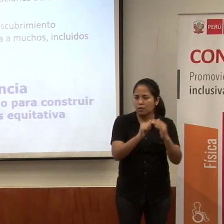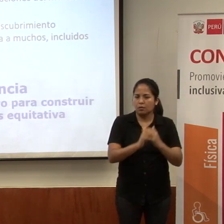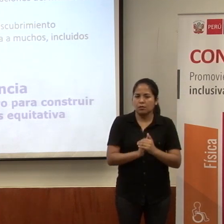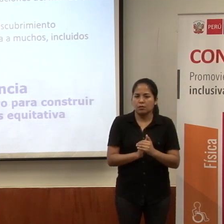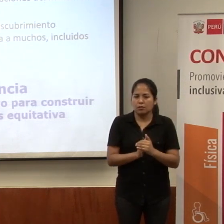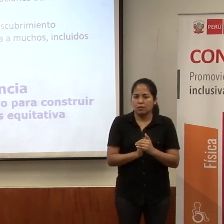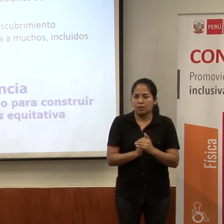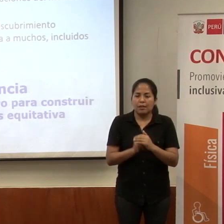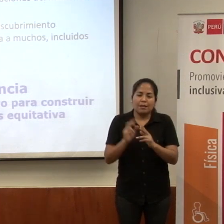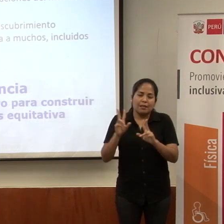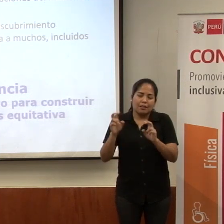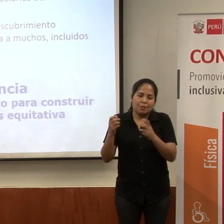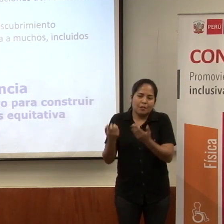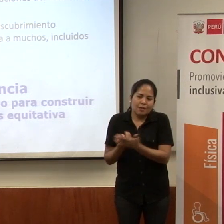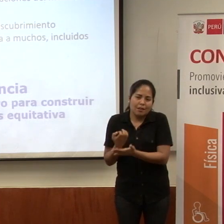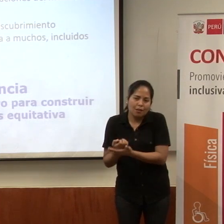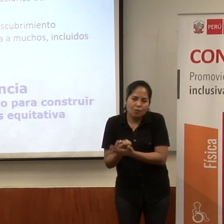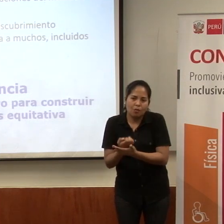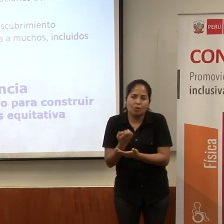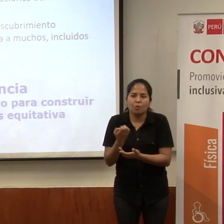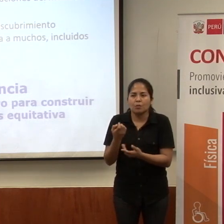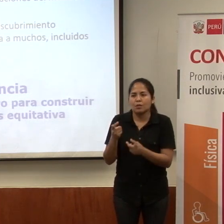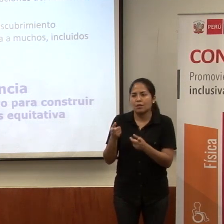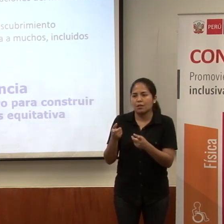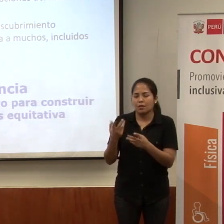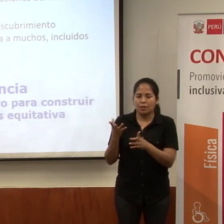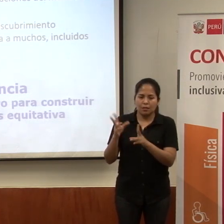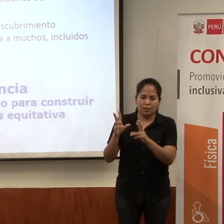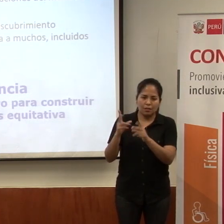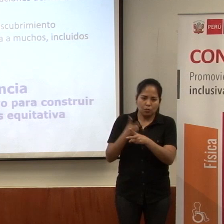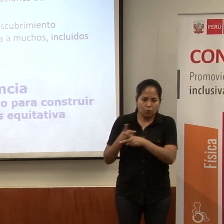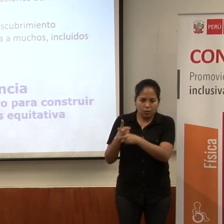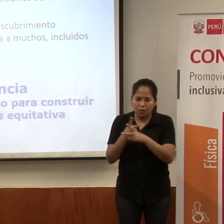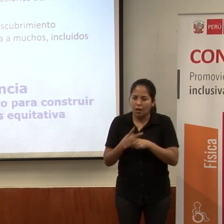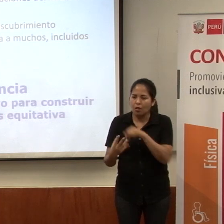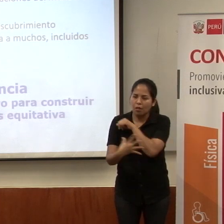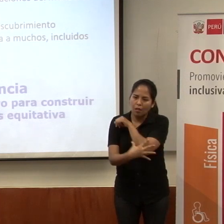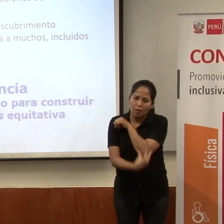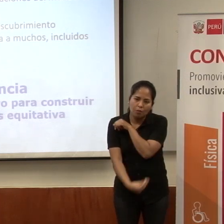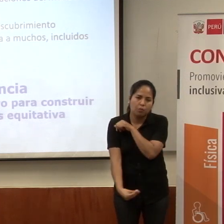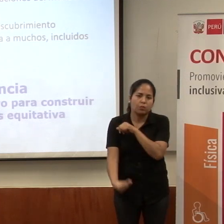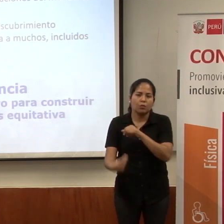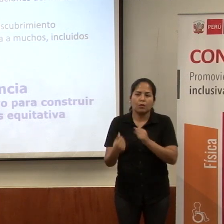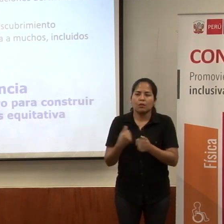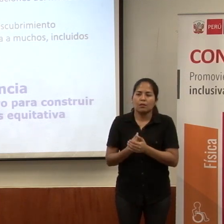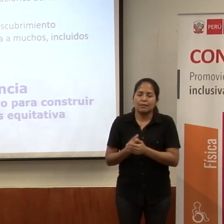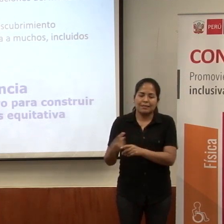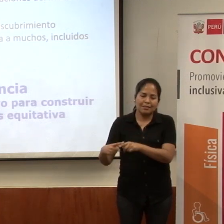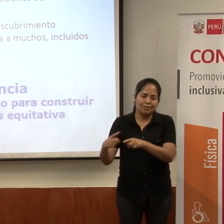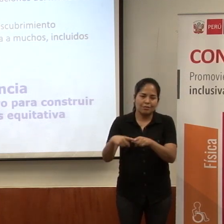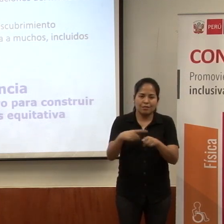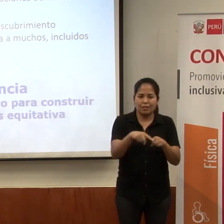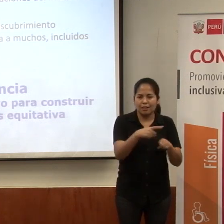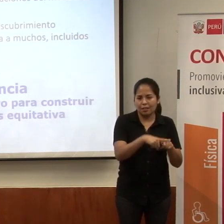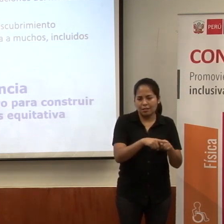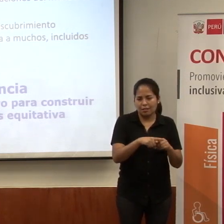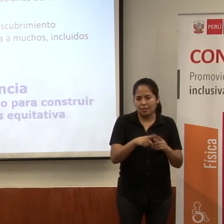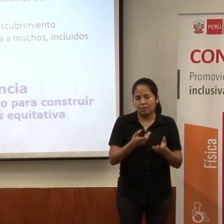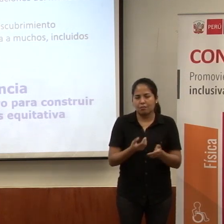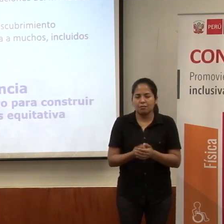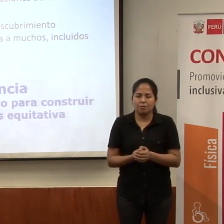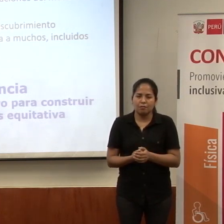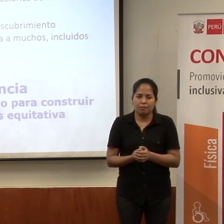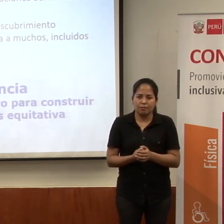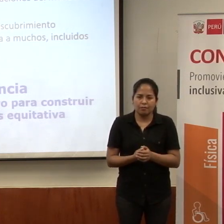problema de la economía y del desarrollo, de la lucha contra la pobreza en el mundo, es el tema de las diferencias sociales. Cada